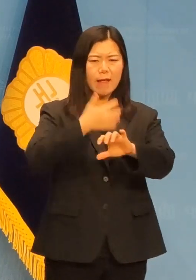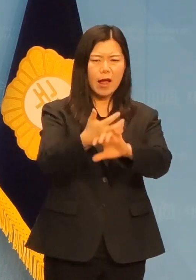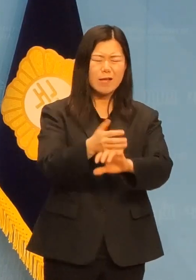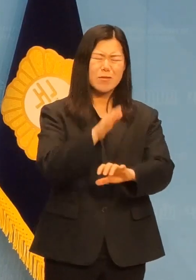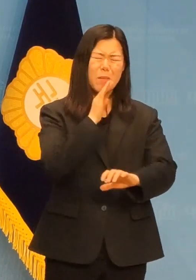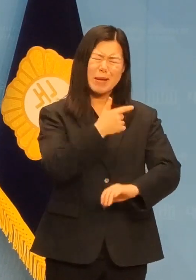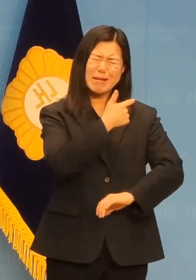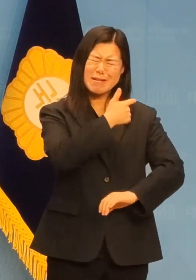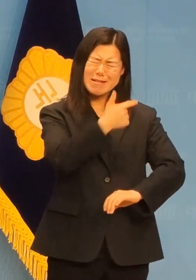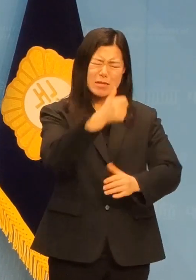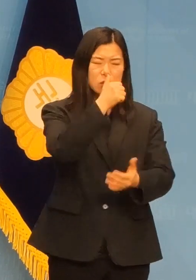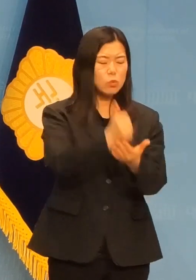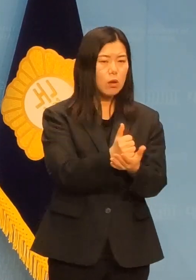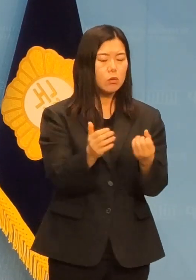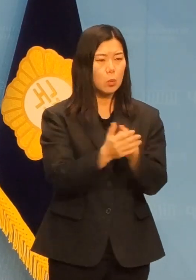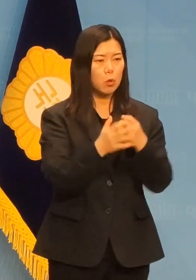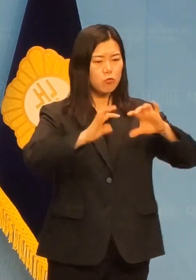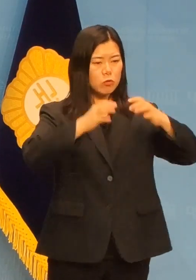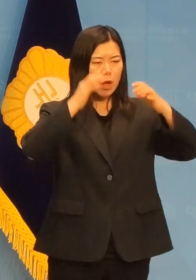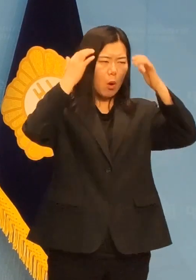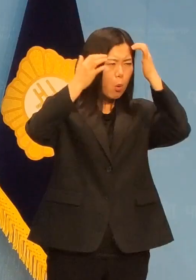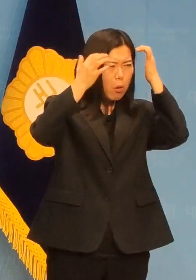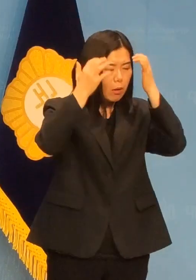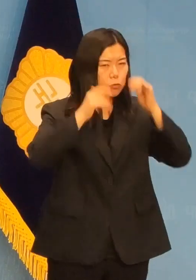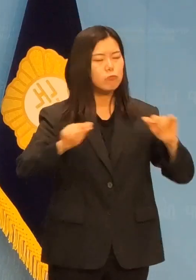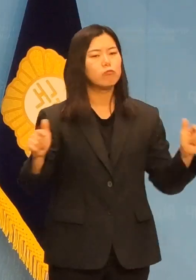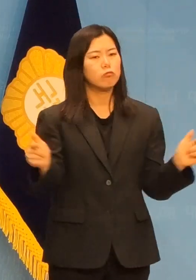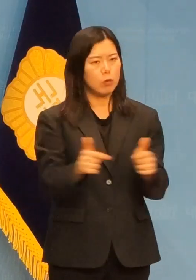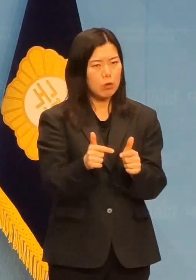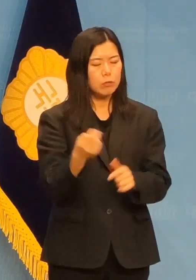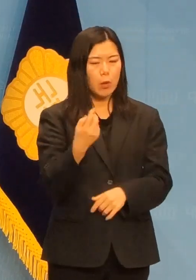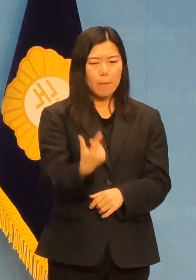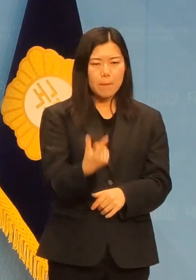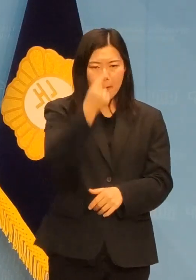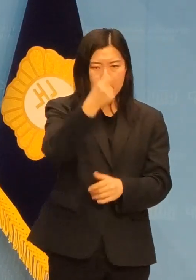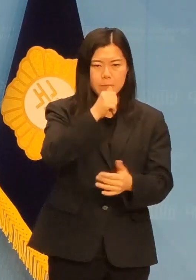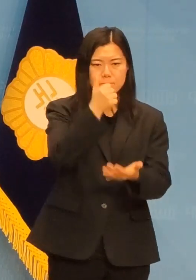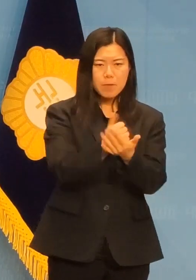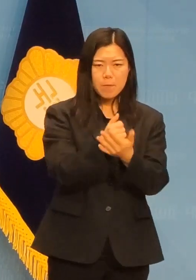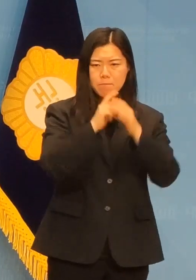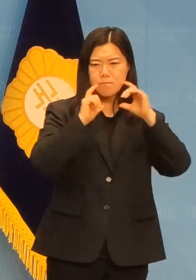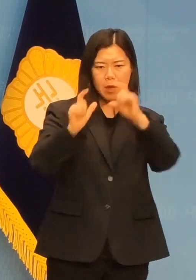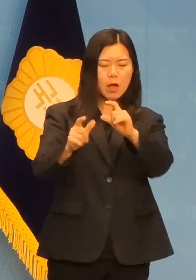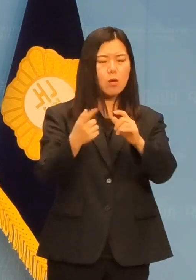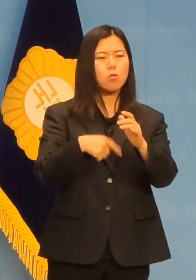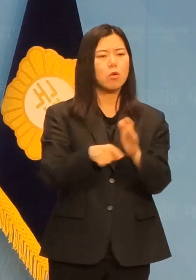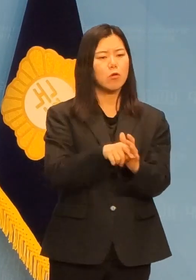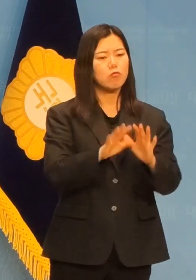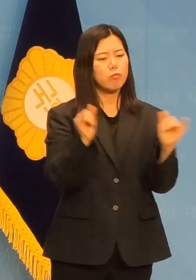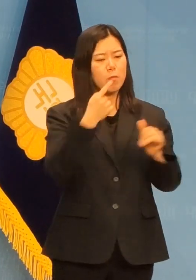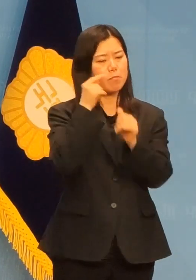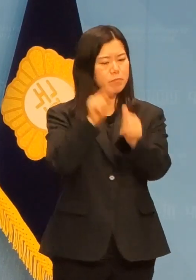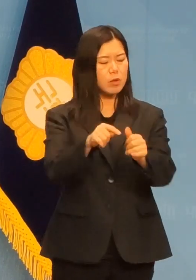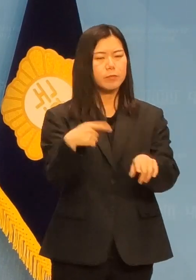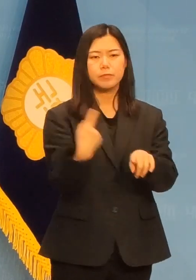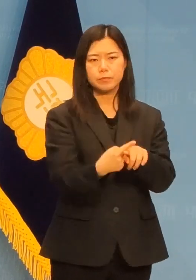범죄에 대해 국가적 혼란을 최소화하고 신속히 단죄하라는 국민의 명령입니다.